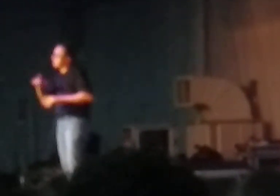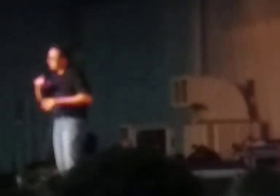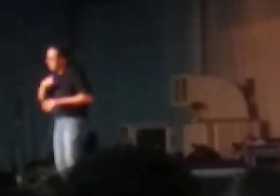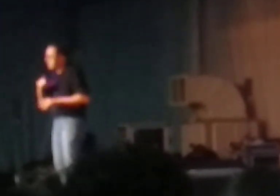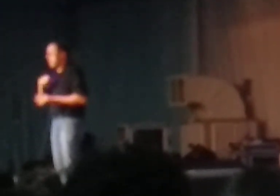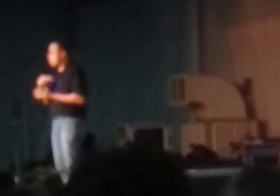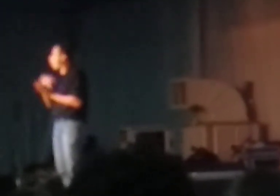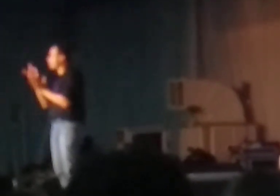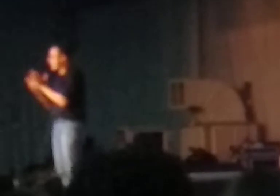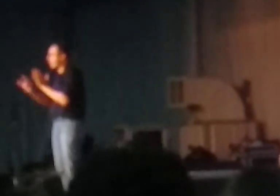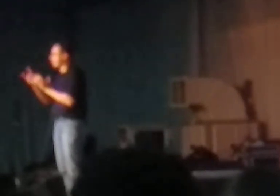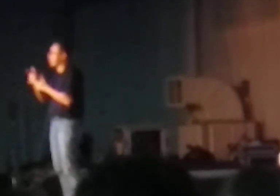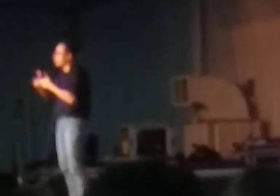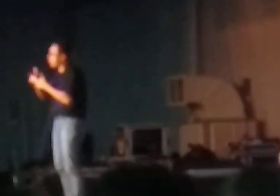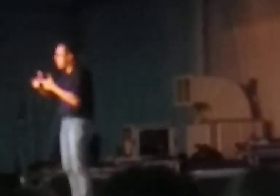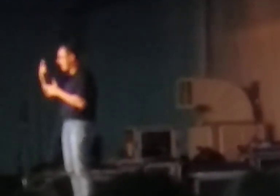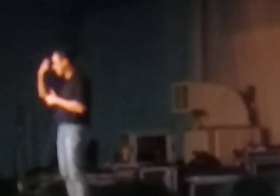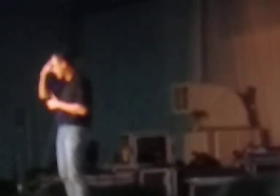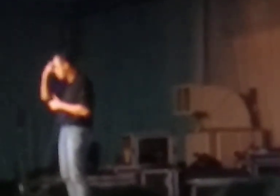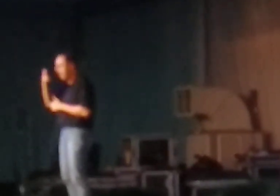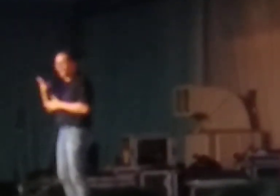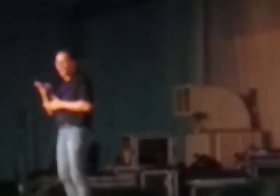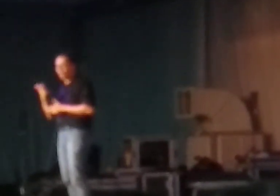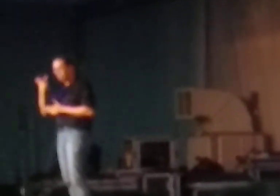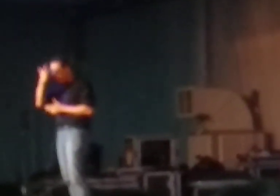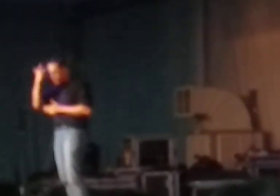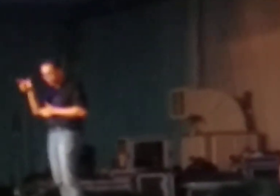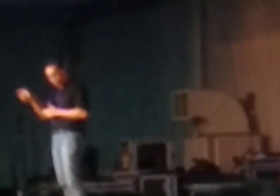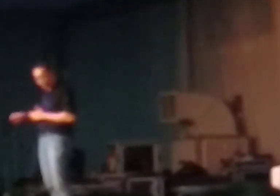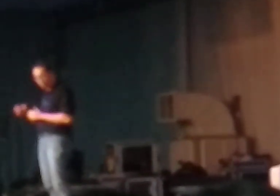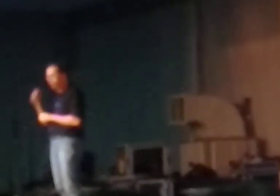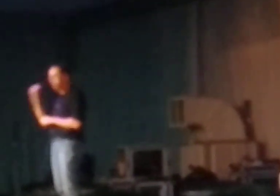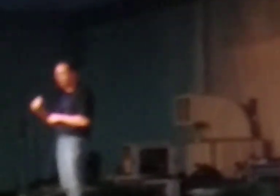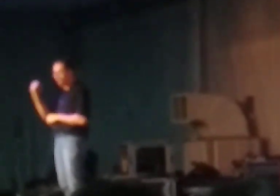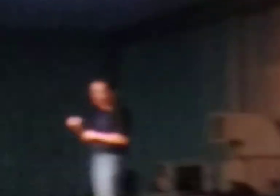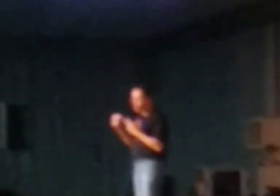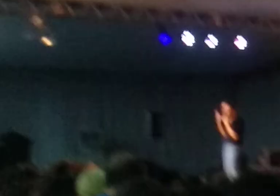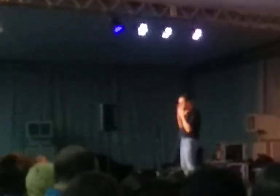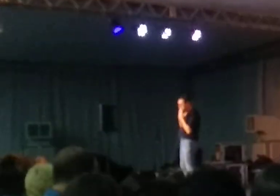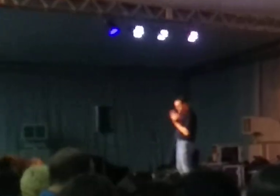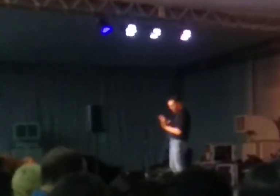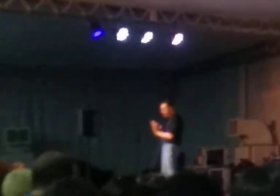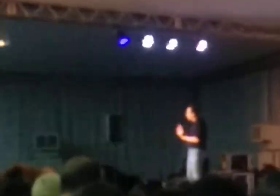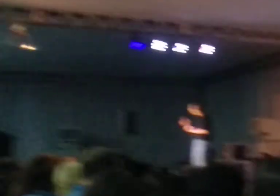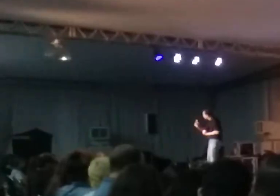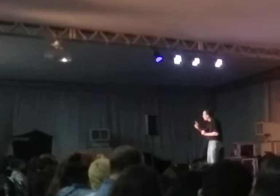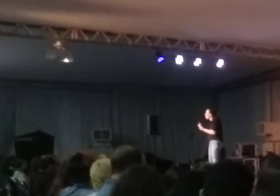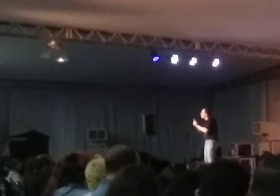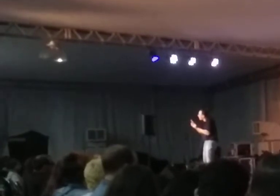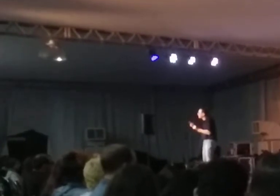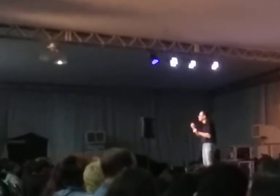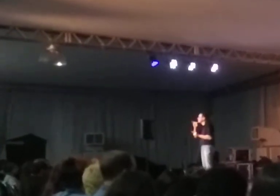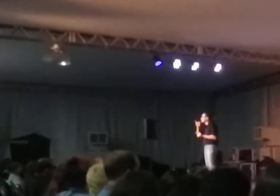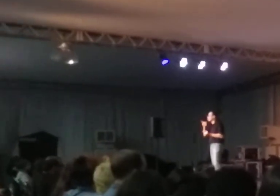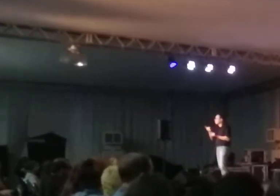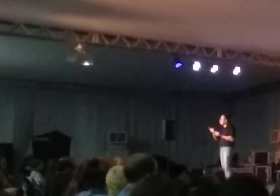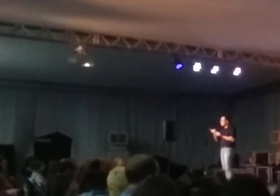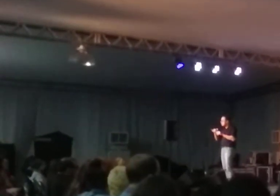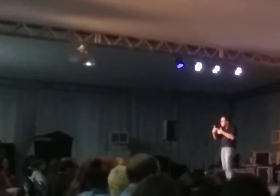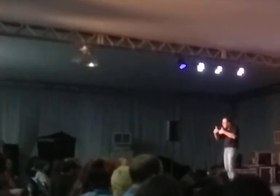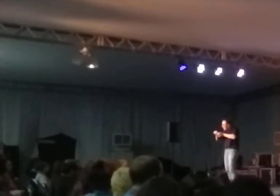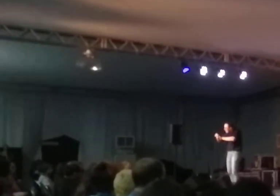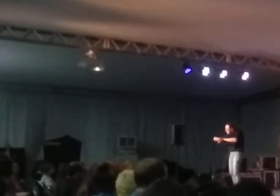odeio isso, isso não justifica absolutamente nada. Mas se eu quero ter um trabalho na educação, se eu quero ter um trabalho